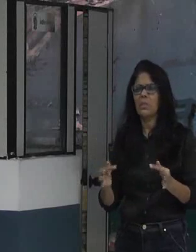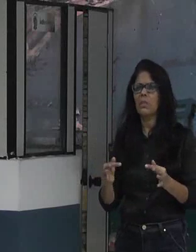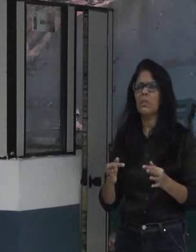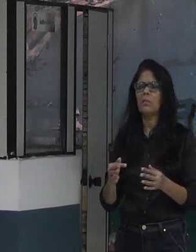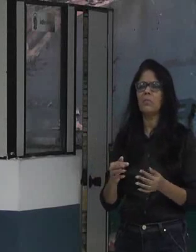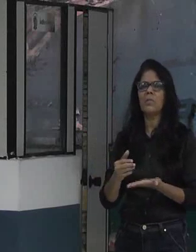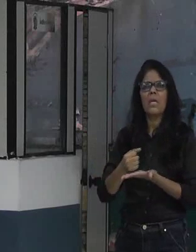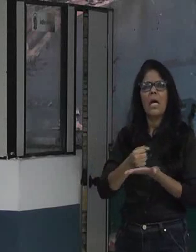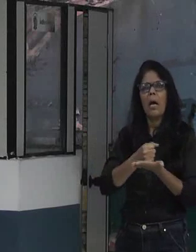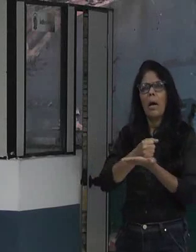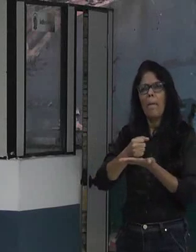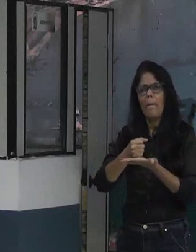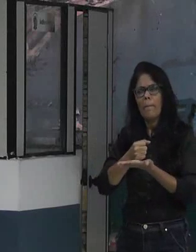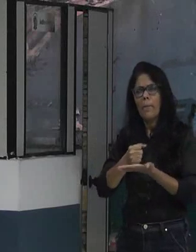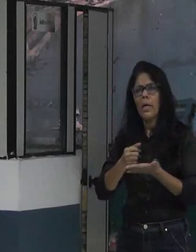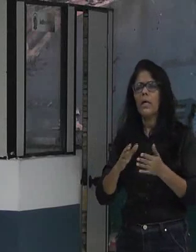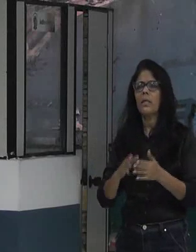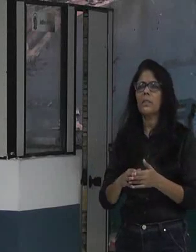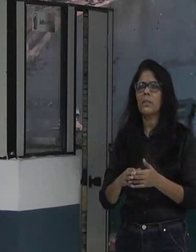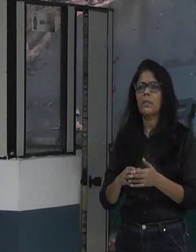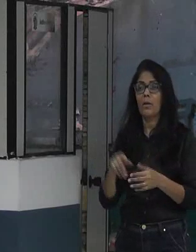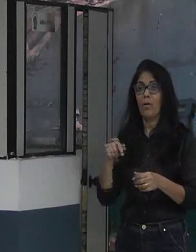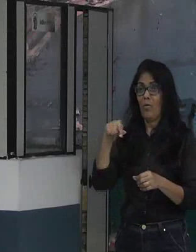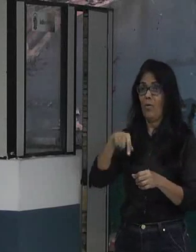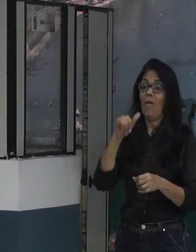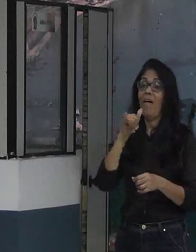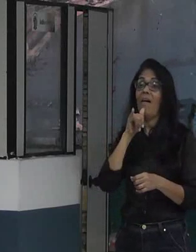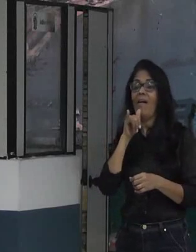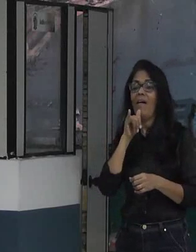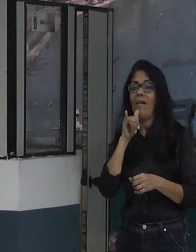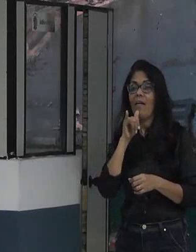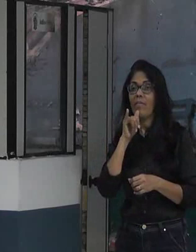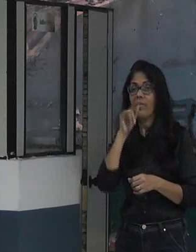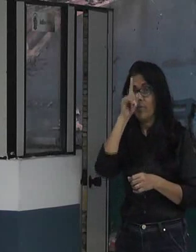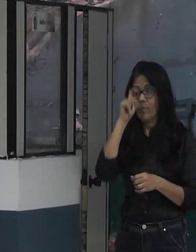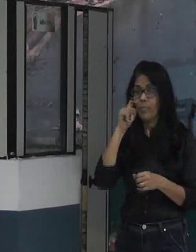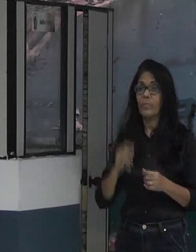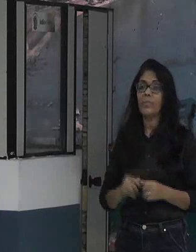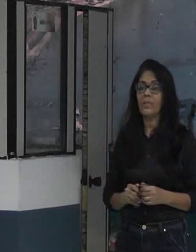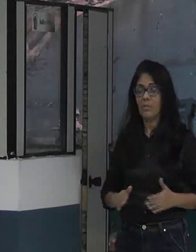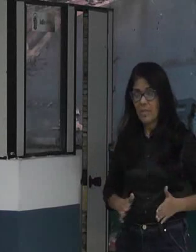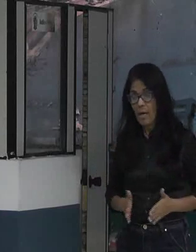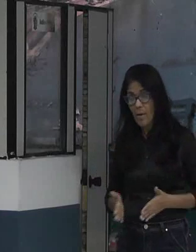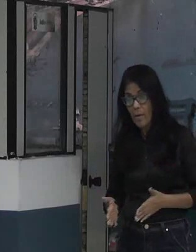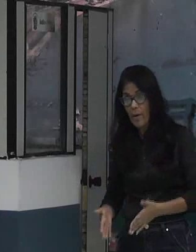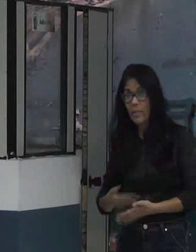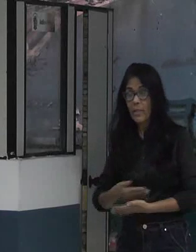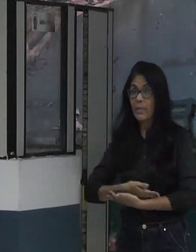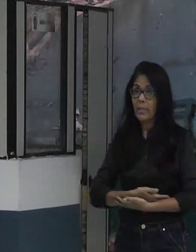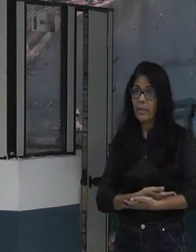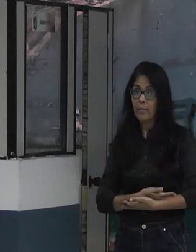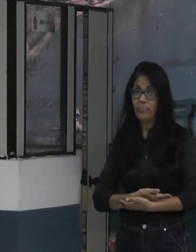a exemplo do retorno das cargas pelo Porto de Ilhéus que foram arrancadas